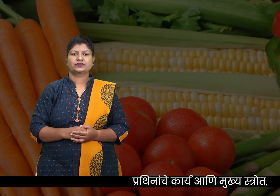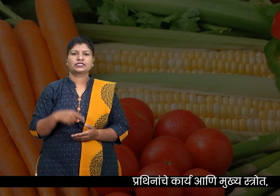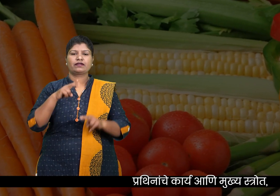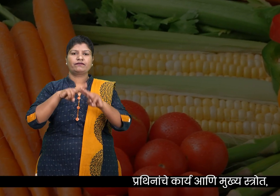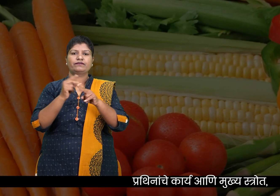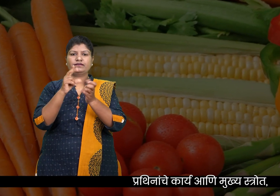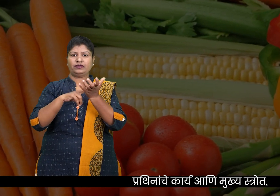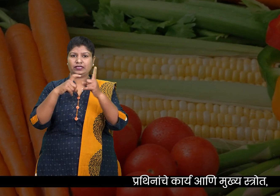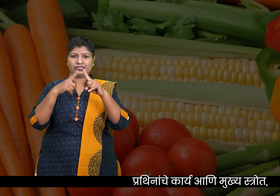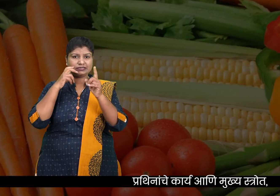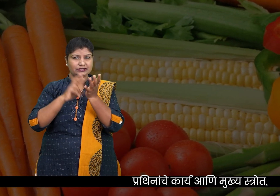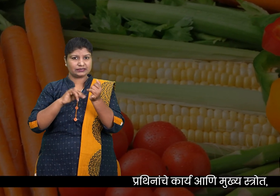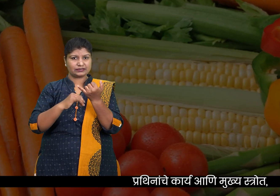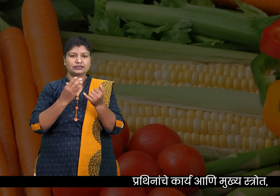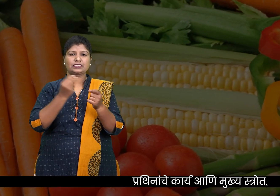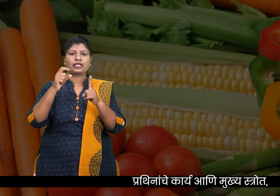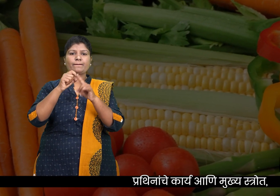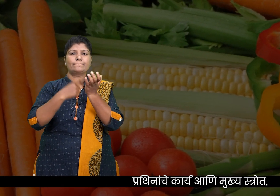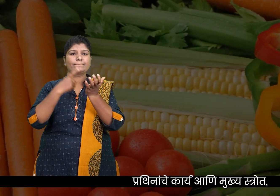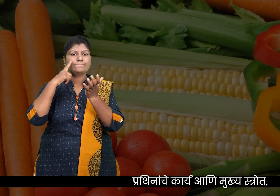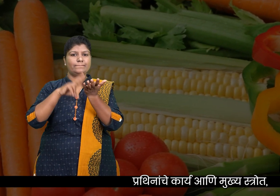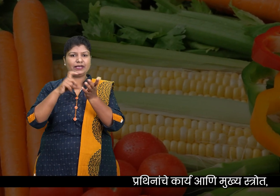प्रथिनांचे कार्य आणि मुख्य स्रोत.